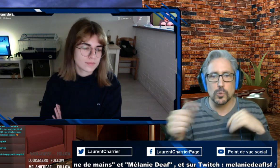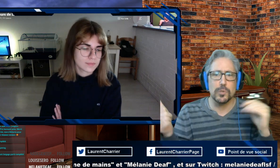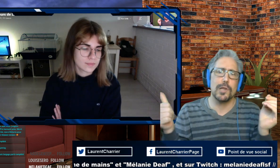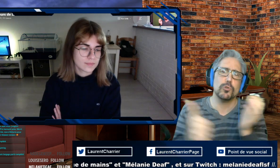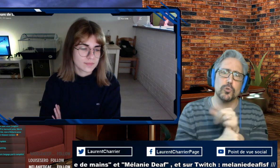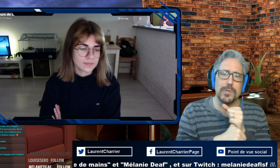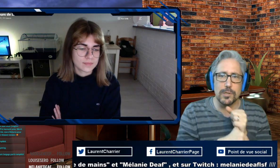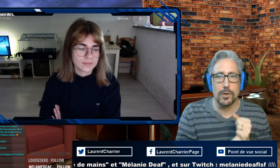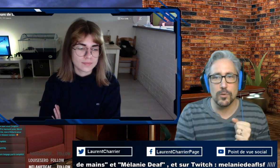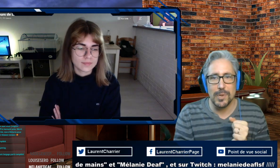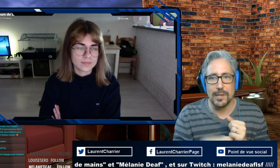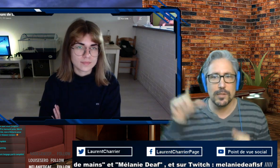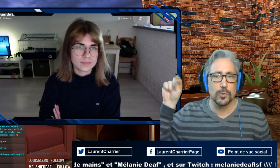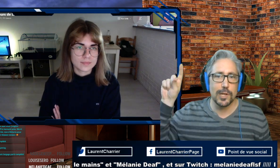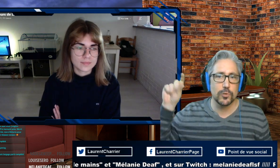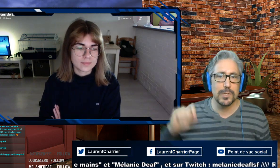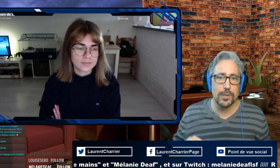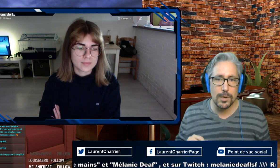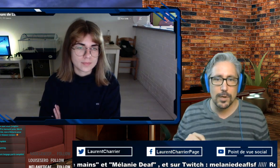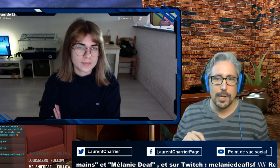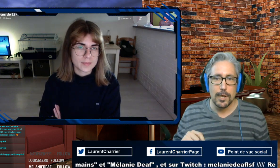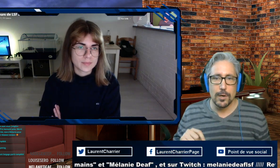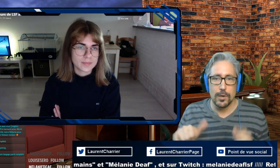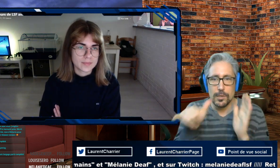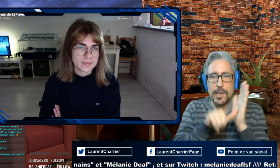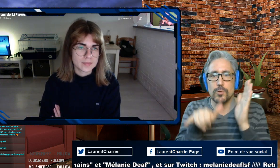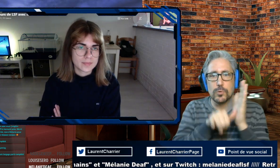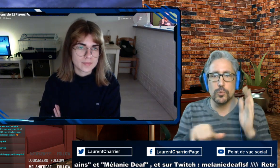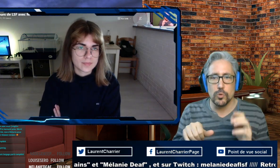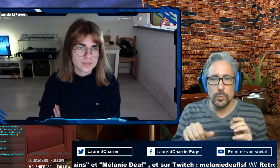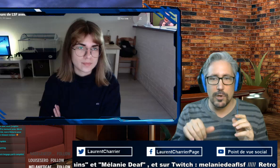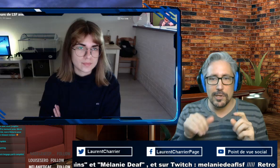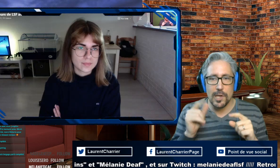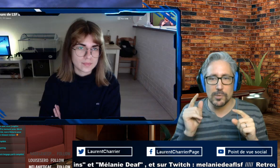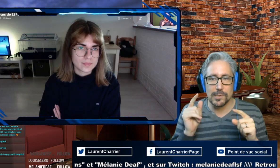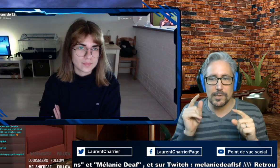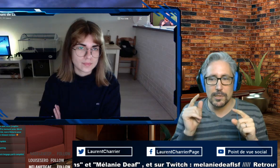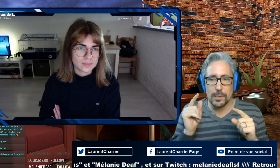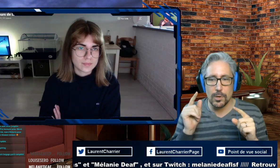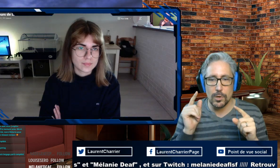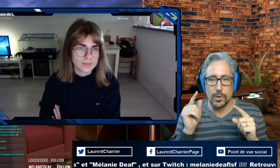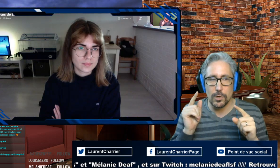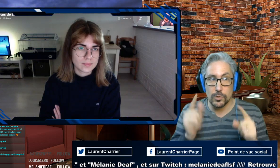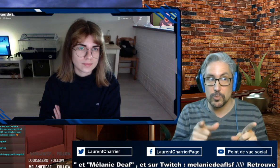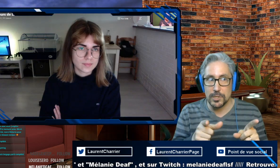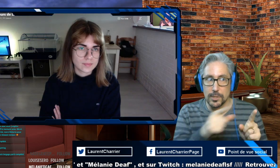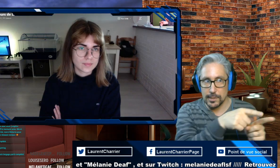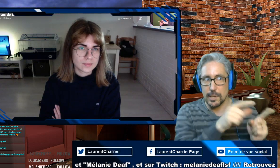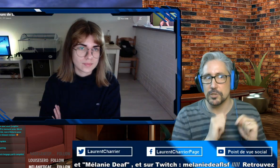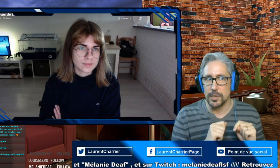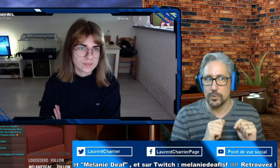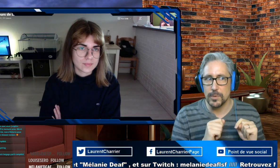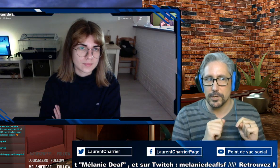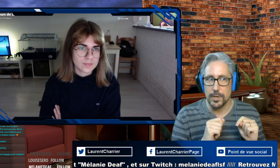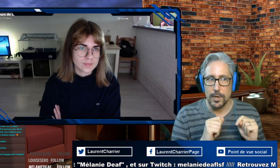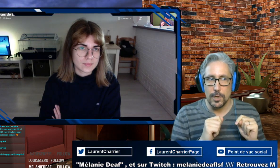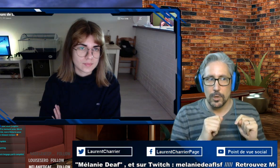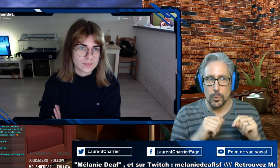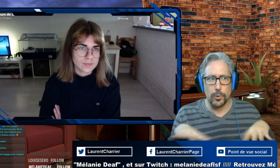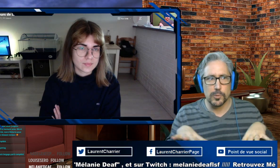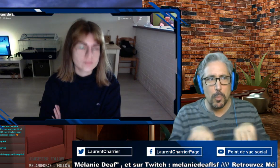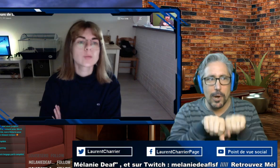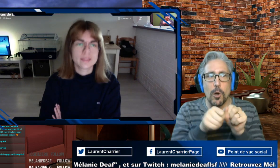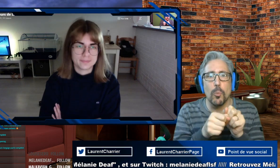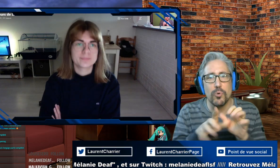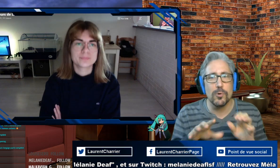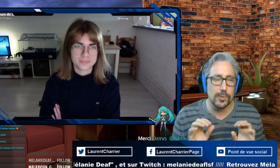réseaux sociaux. Donc, il y a le Twitter de Mélanie. Donc il y a le Twitter, il y a YouTube et il y a aussi Twitch. T'as une chaîne Twitch.